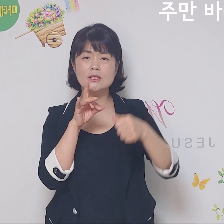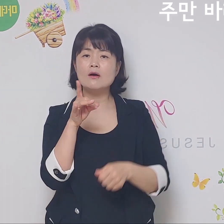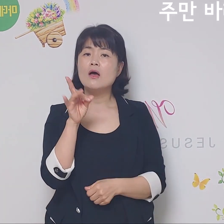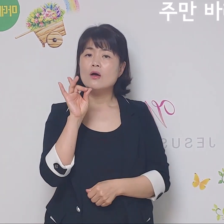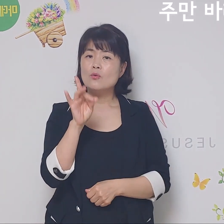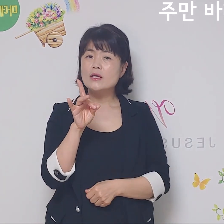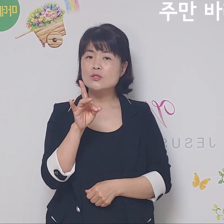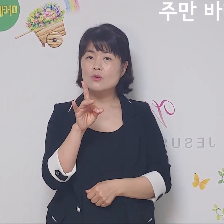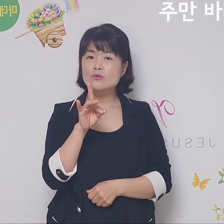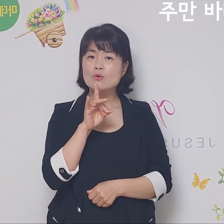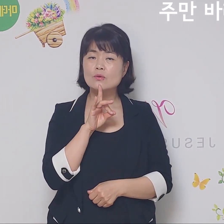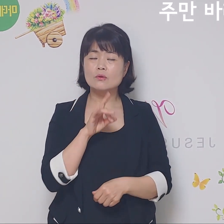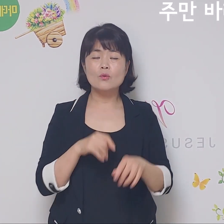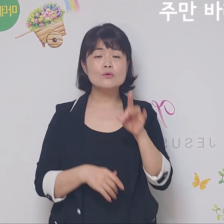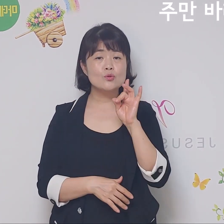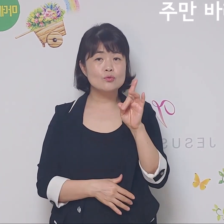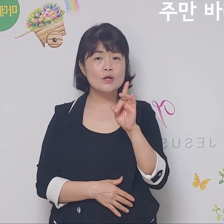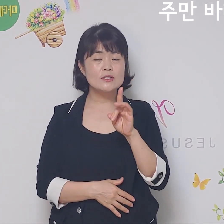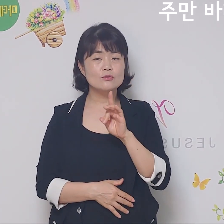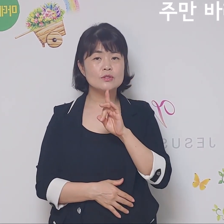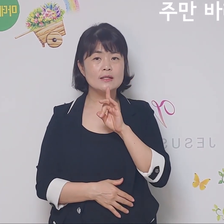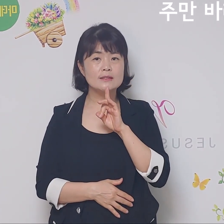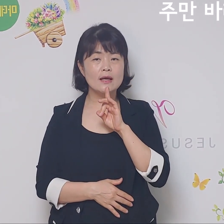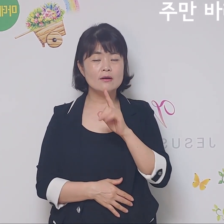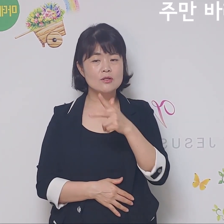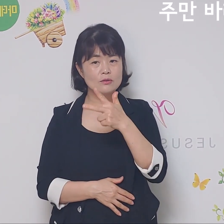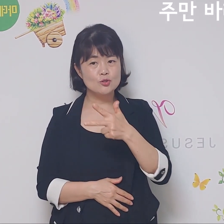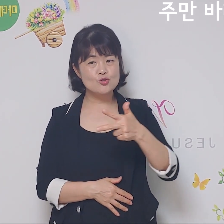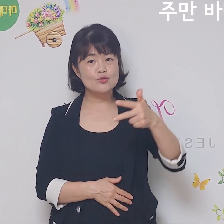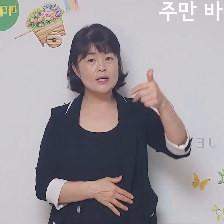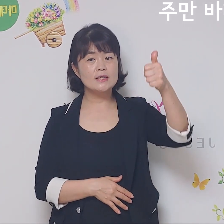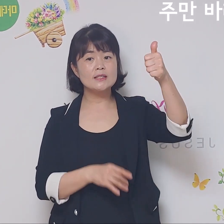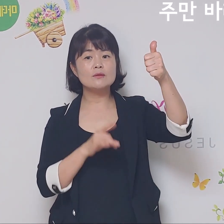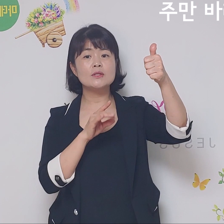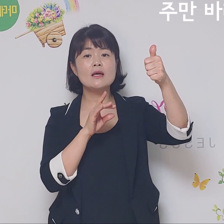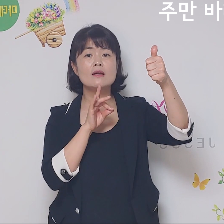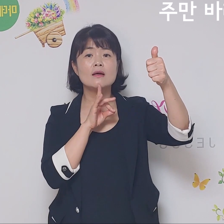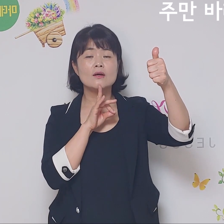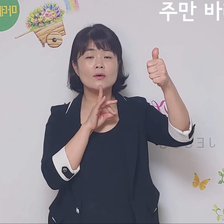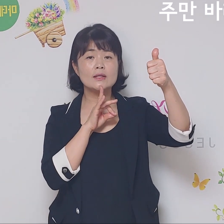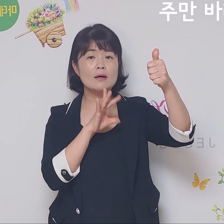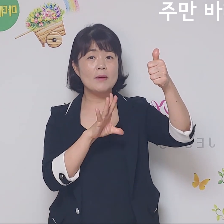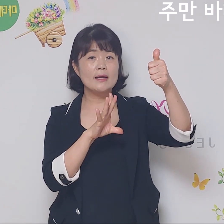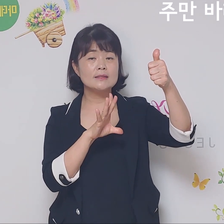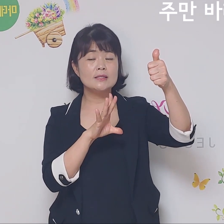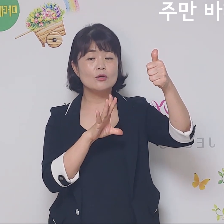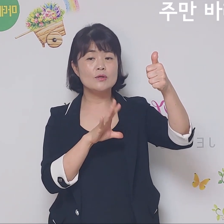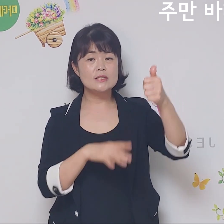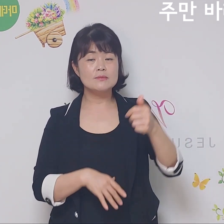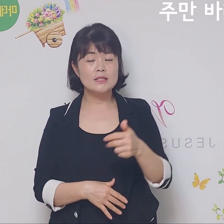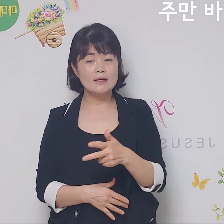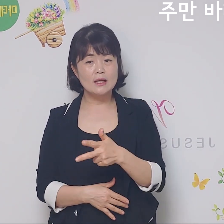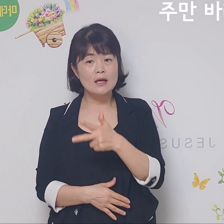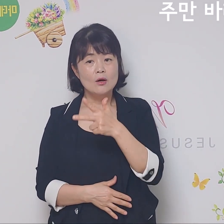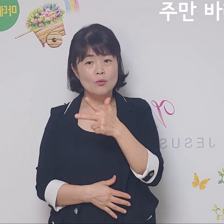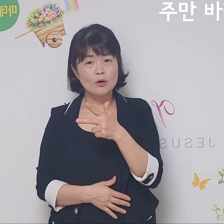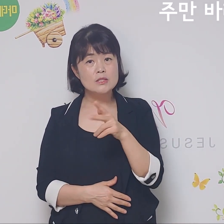뜻이거든요. 오른손으로 하셔도 되는데요. 저는 주가 있기 때문에 여기다 많은 이걸로 했습니다. 근데